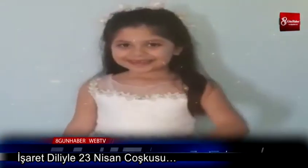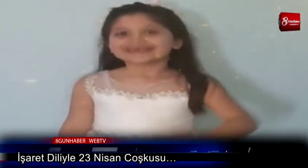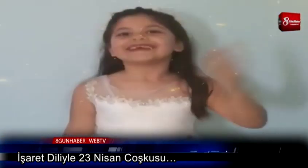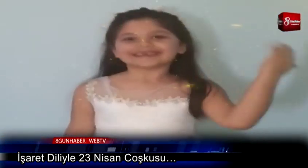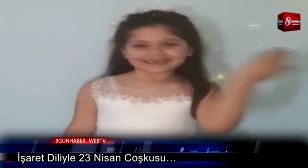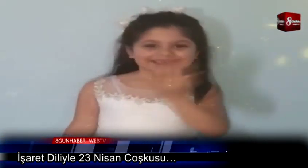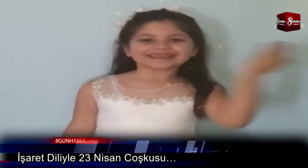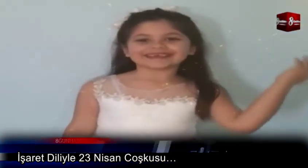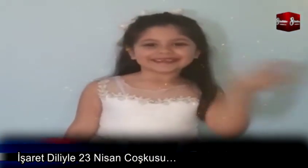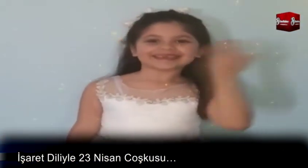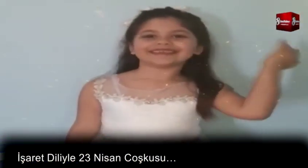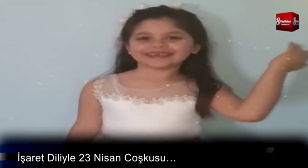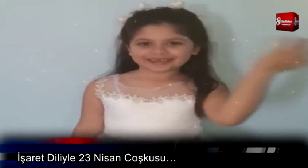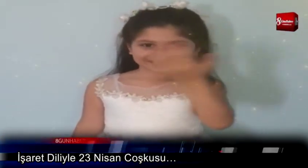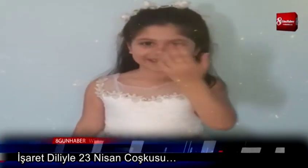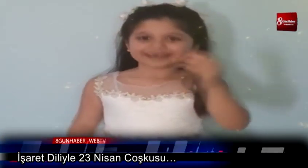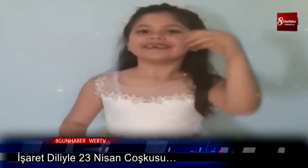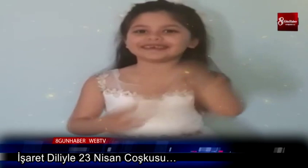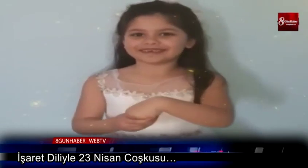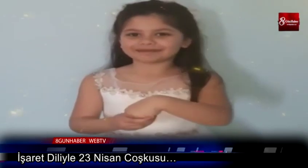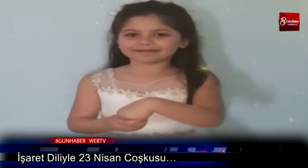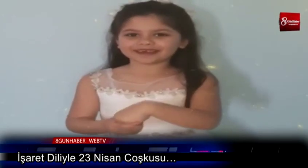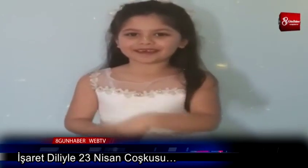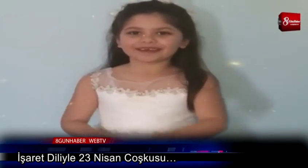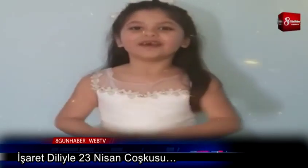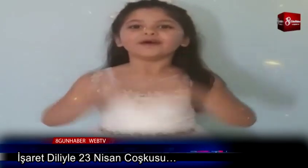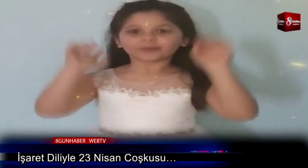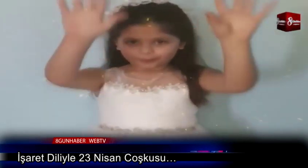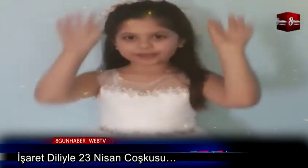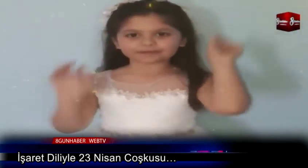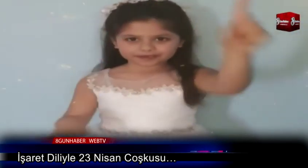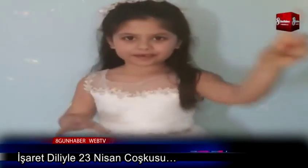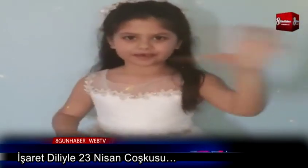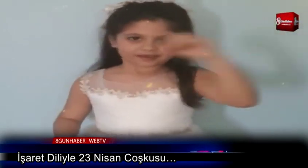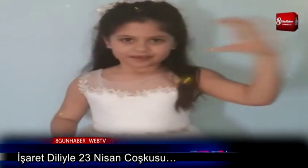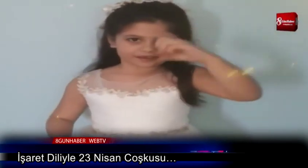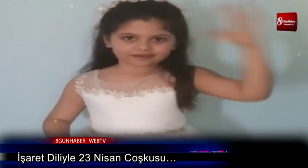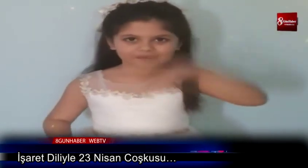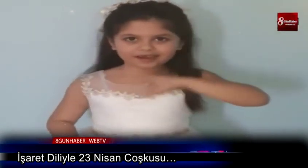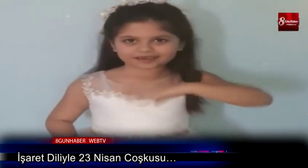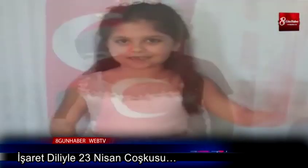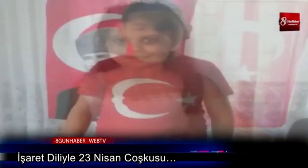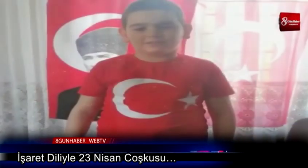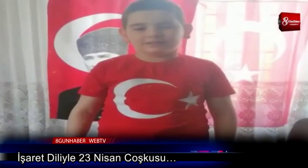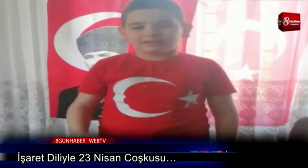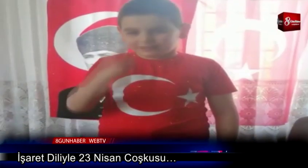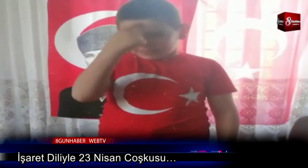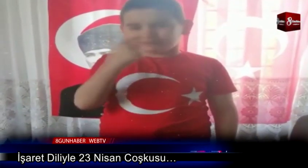Sen gittin gideli içimde öyle bir sızı var ki yalnız sen